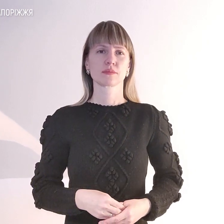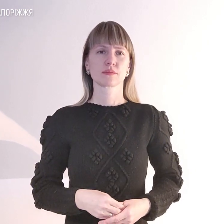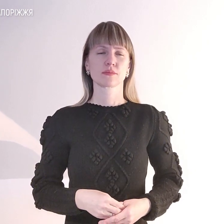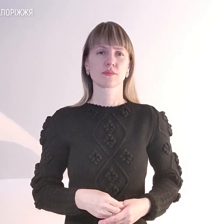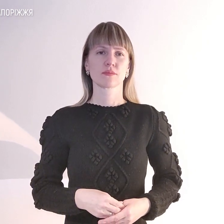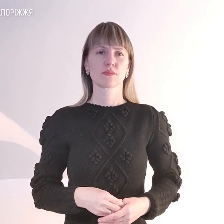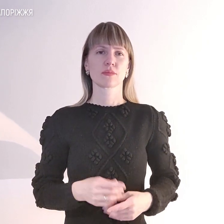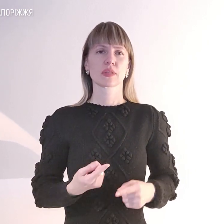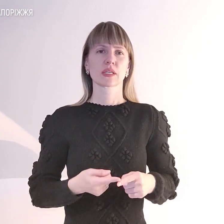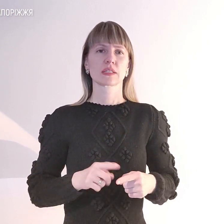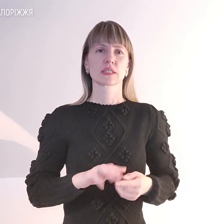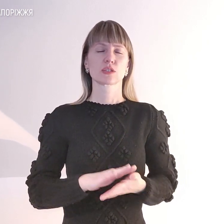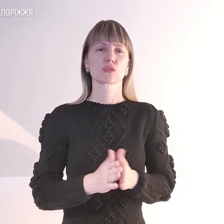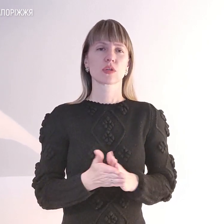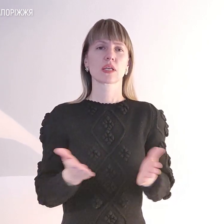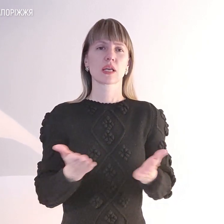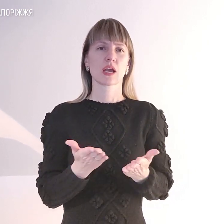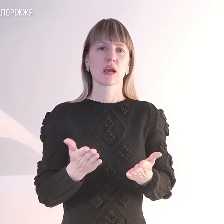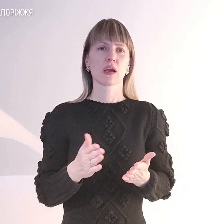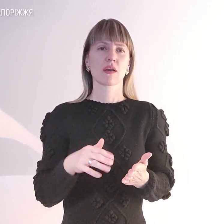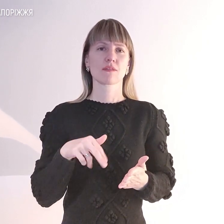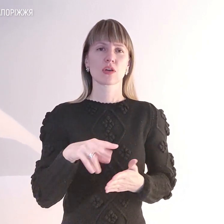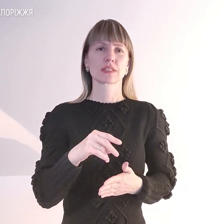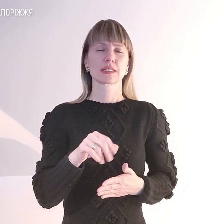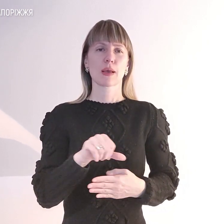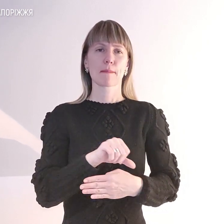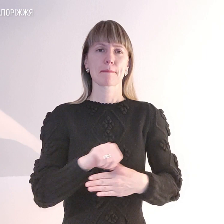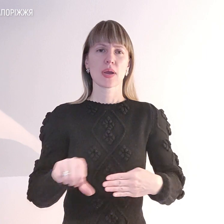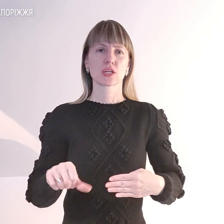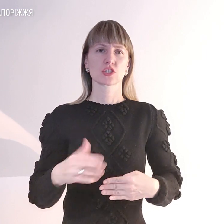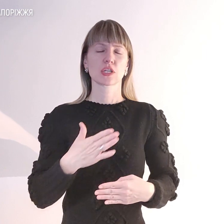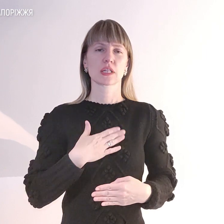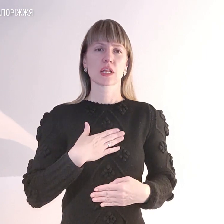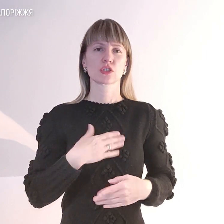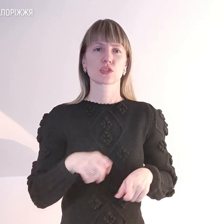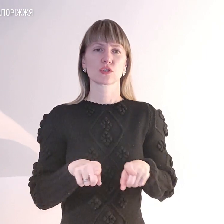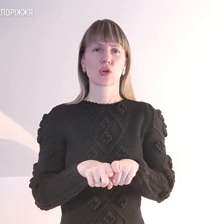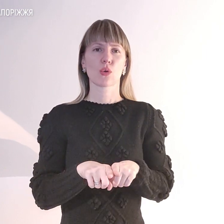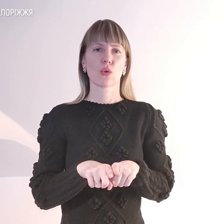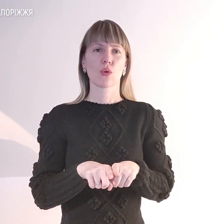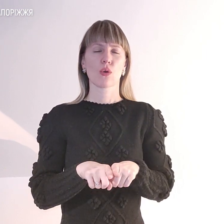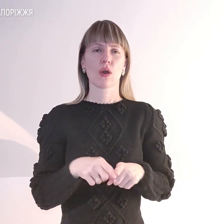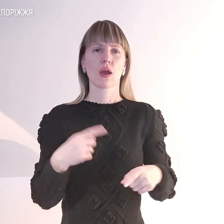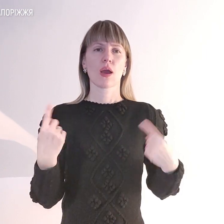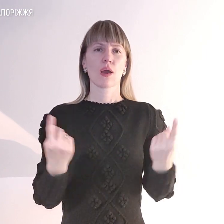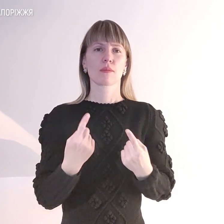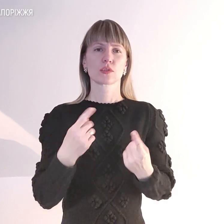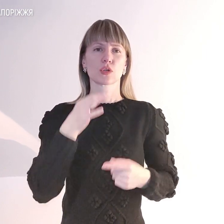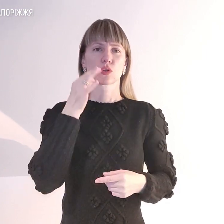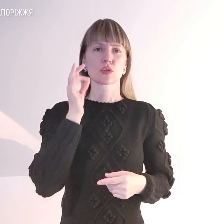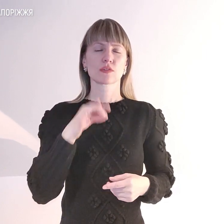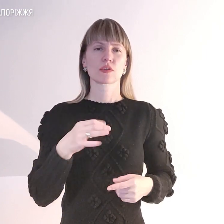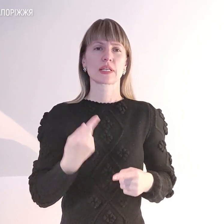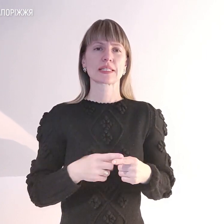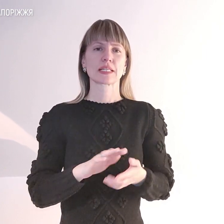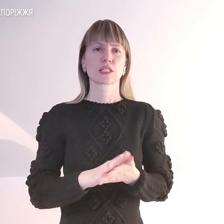Це ситуація, яка виходить за межі нашого такого повсякденного досвіду. Це ситуація,